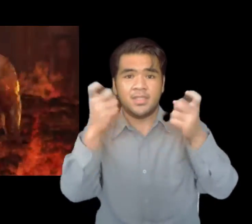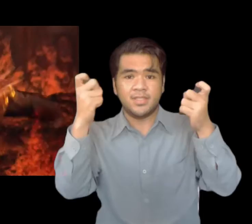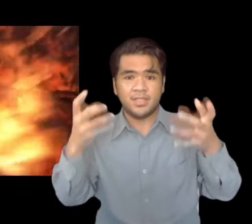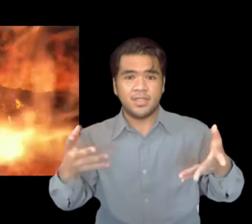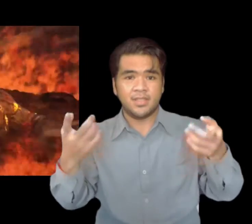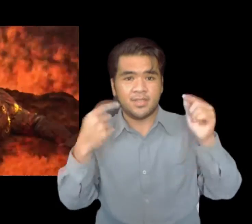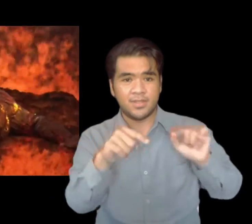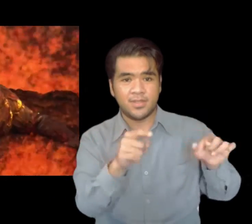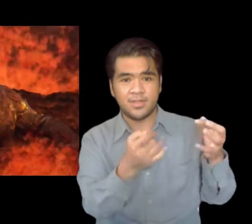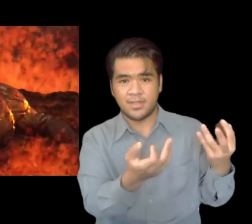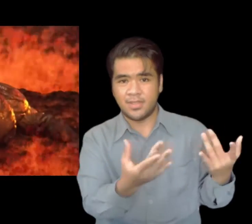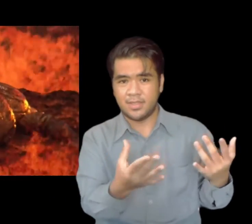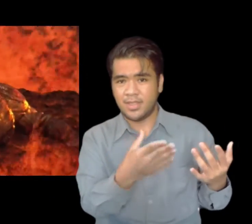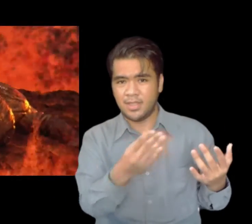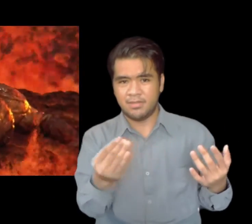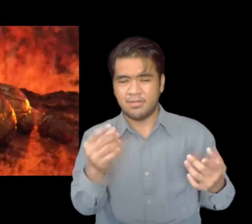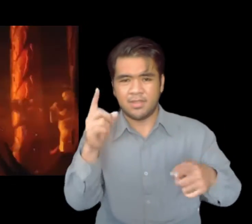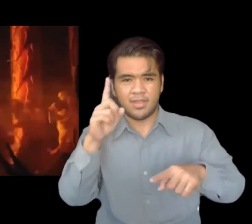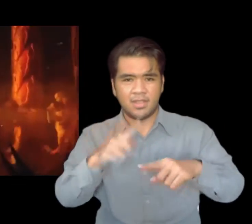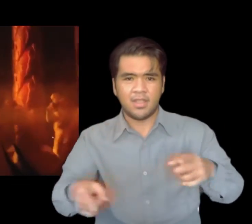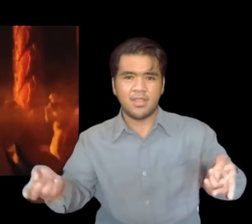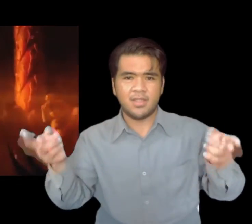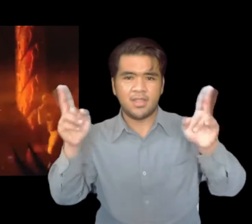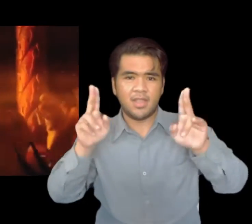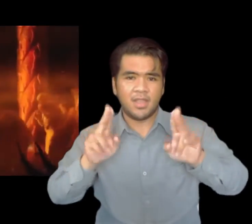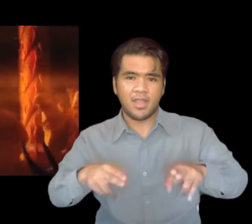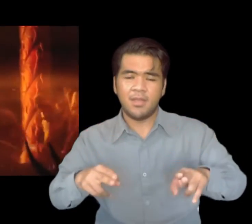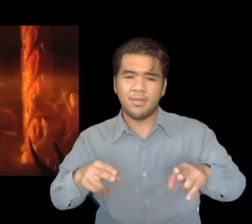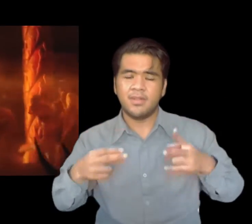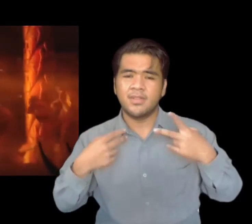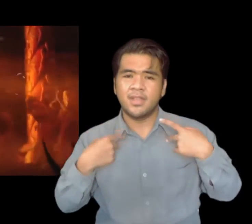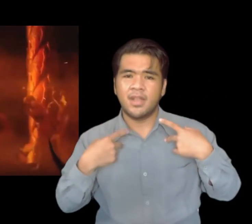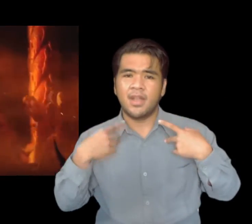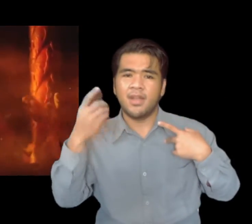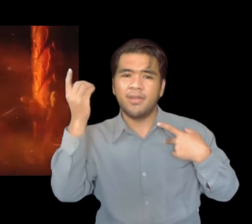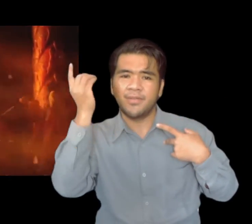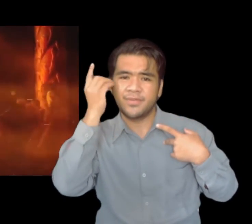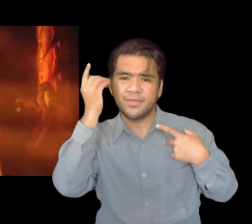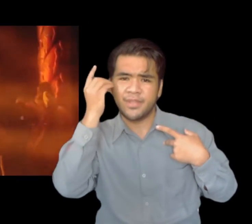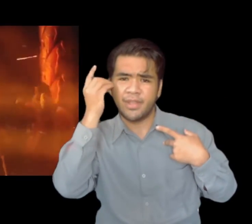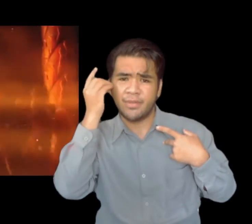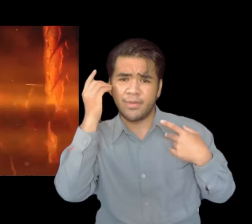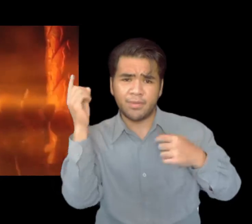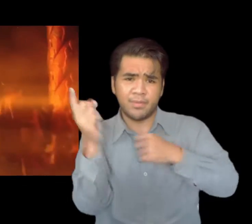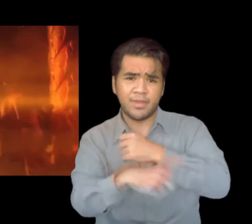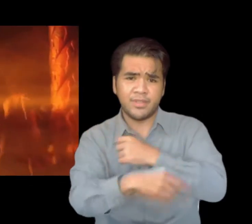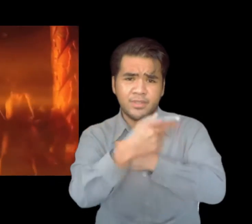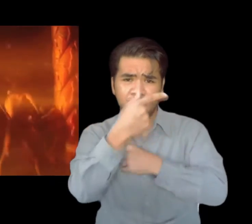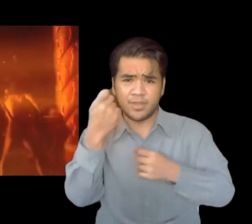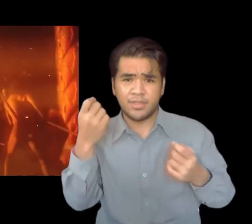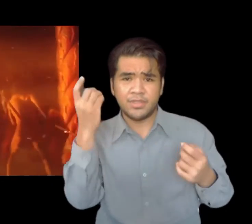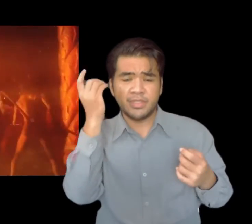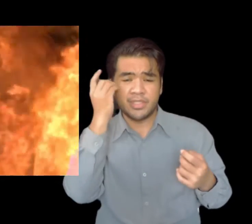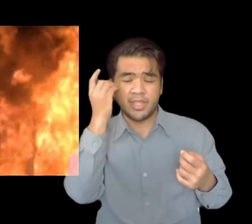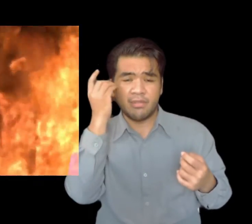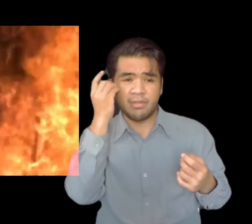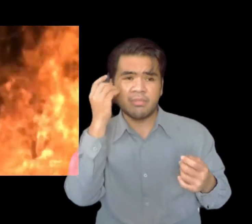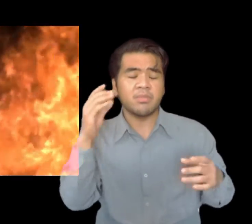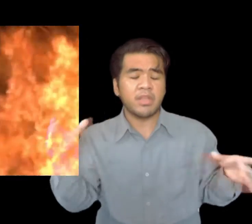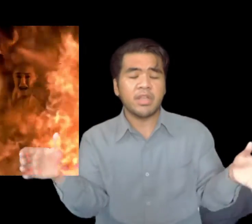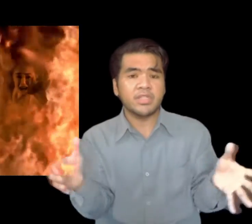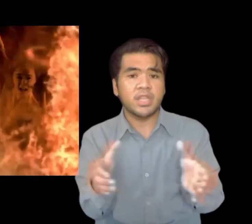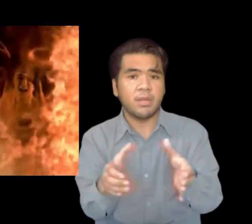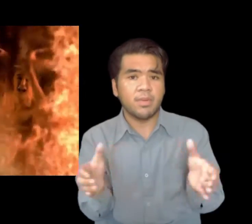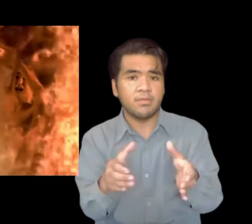lamang ipapatapon ang mga masasamang tao dito. At imposible rin na pinahihirapan ng mga demonyo ang mga taong mapupunta roon dahil